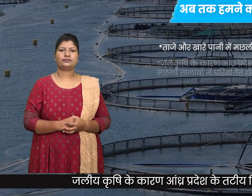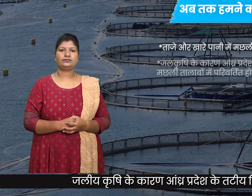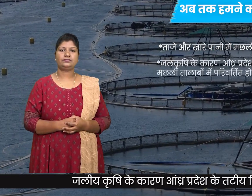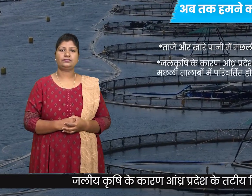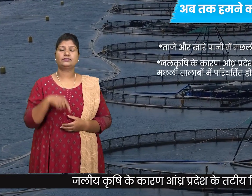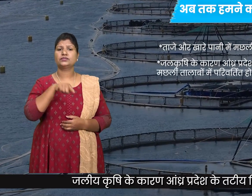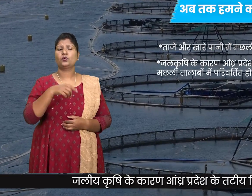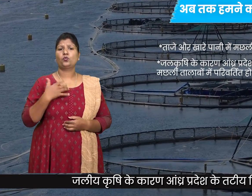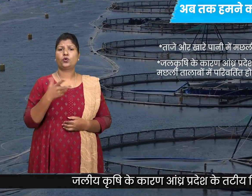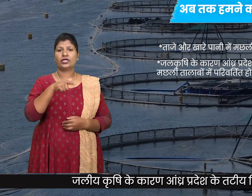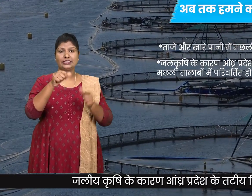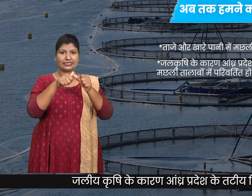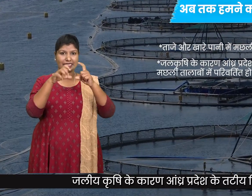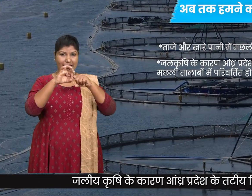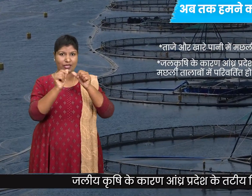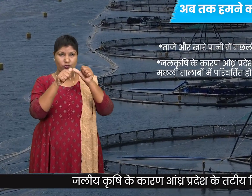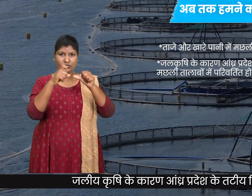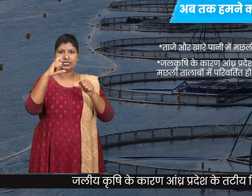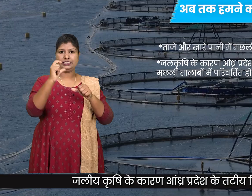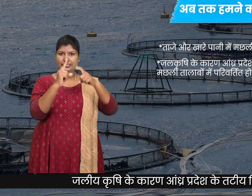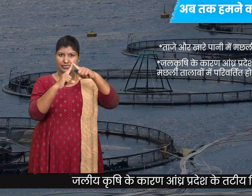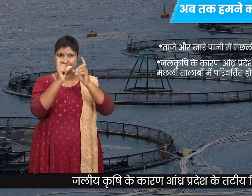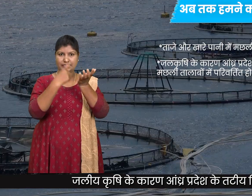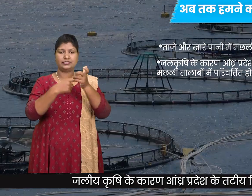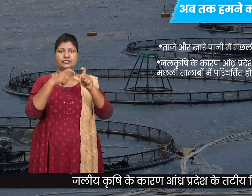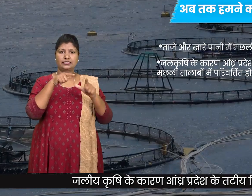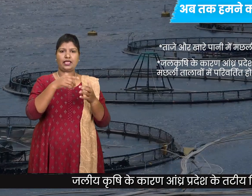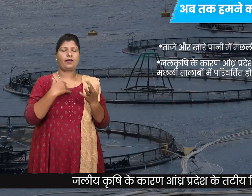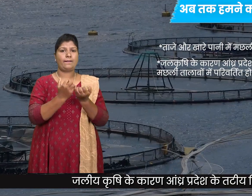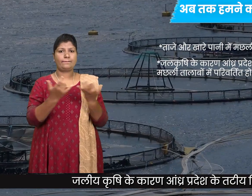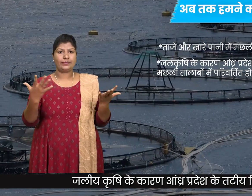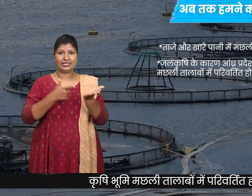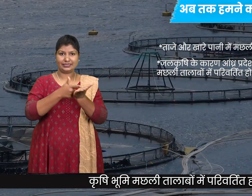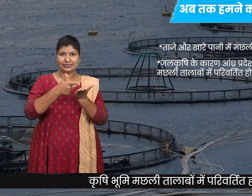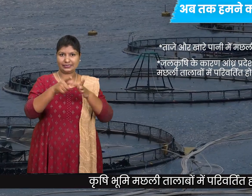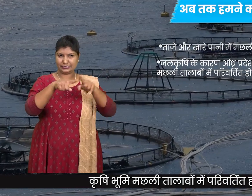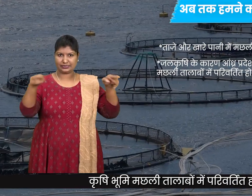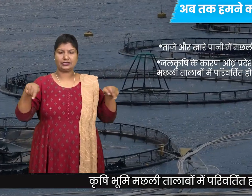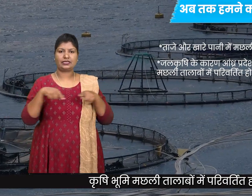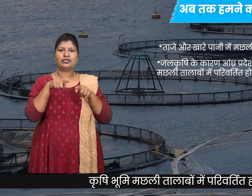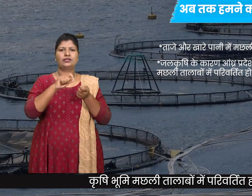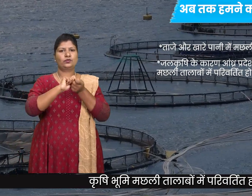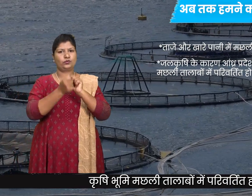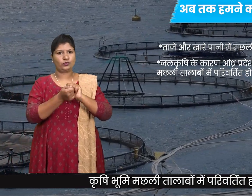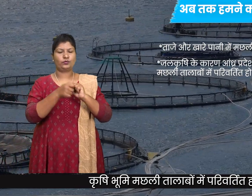जलीय कृषि के कारण आंध्र प्रदेश के तटीय जिलों में कई कृषि भूमि मछली तालाबों